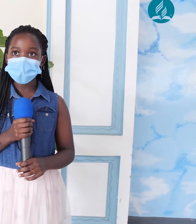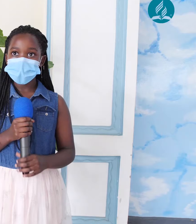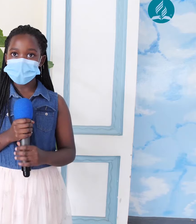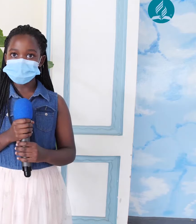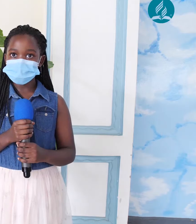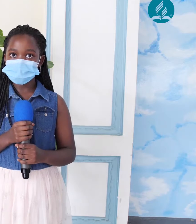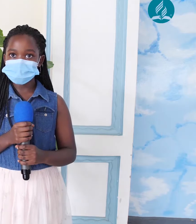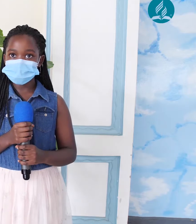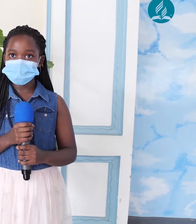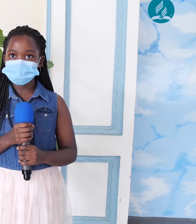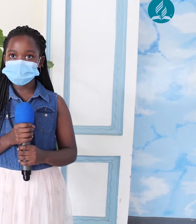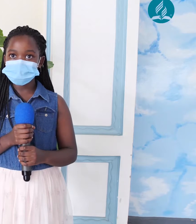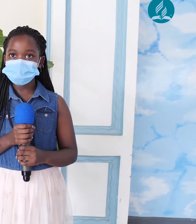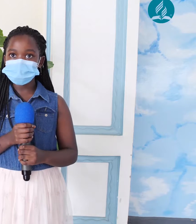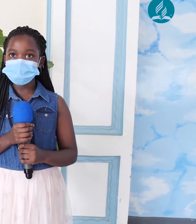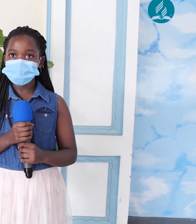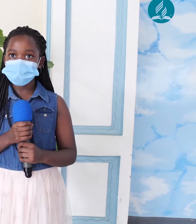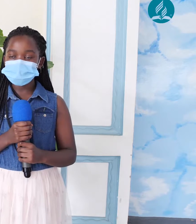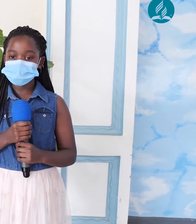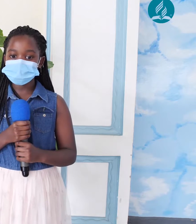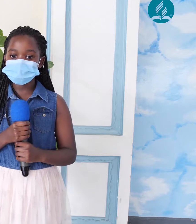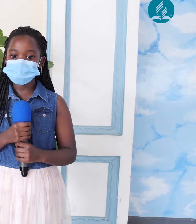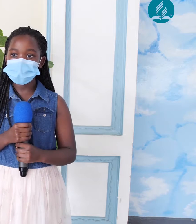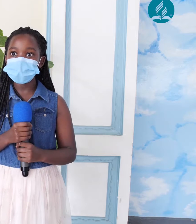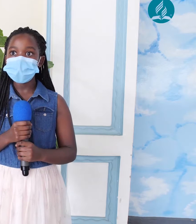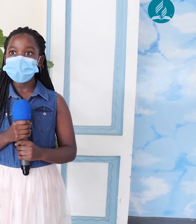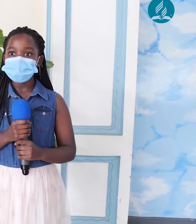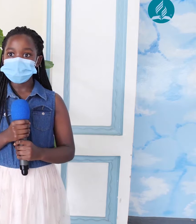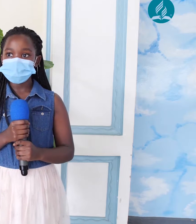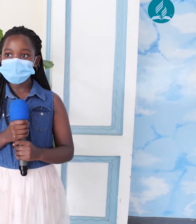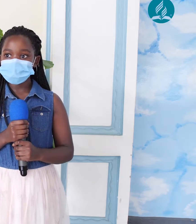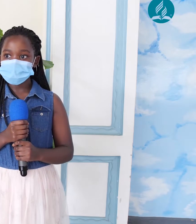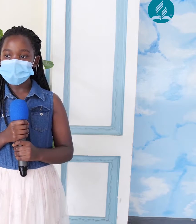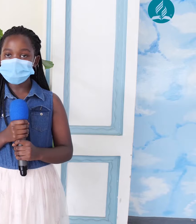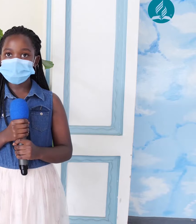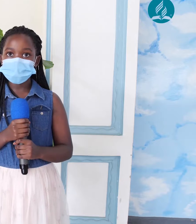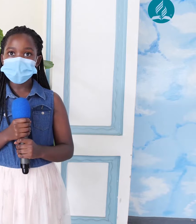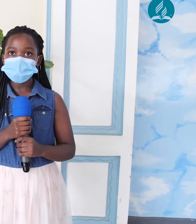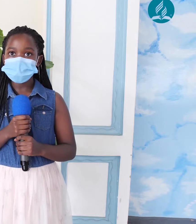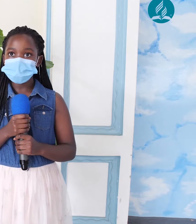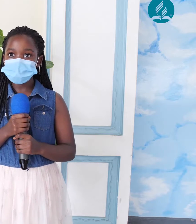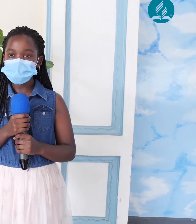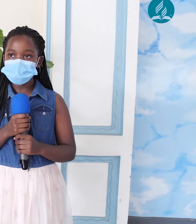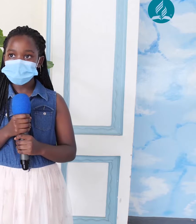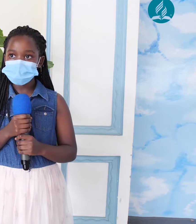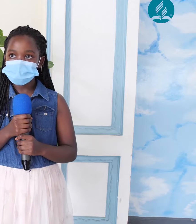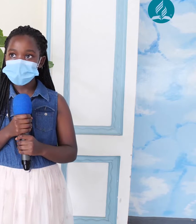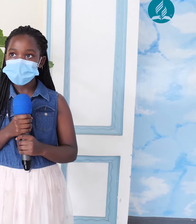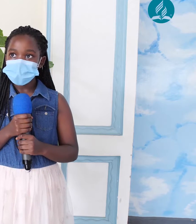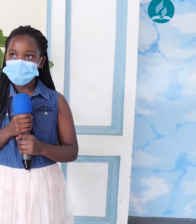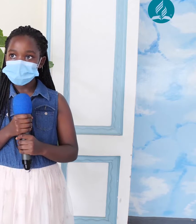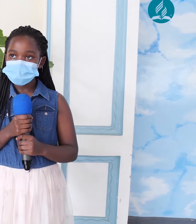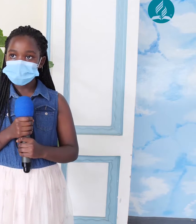Nuko Esteri amaze kwakirwa nk'umwamikazi mushya, ntiyigeze avuga aho